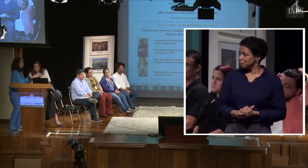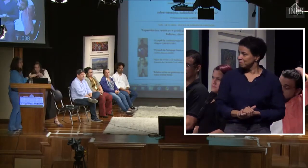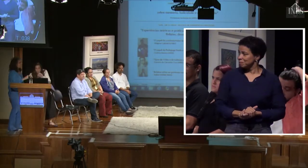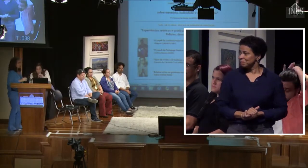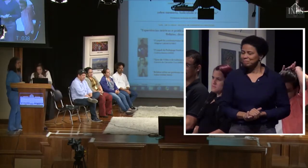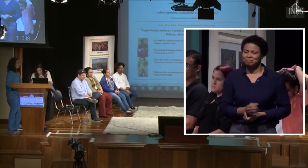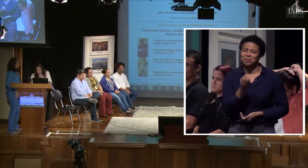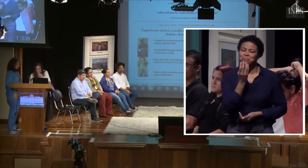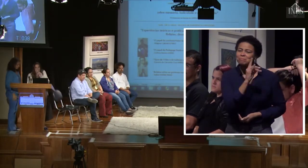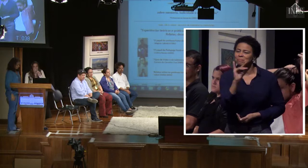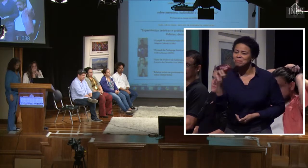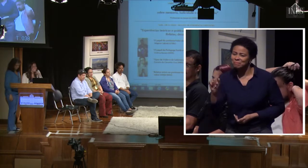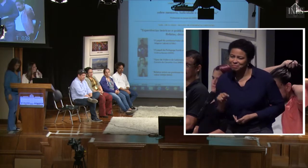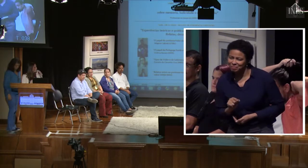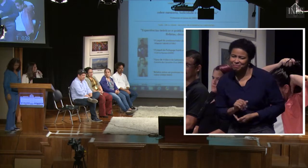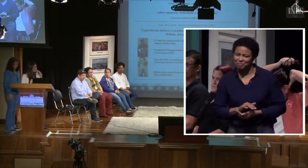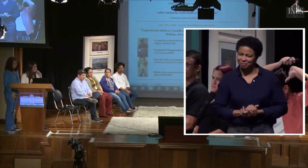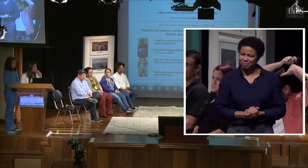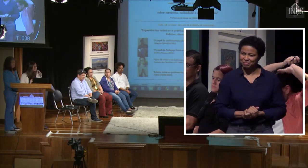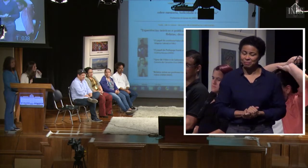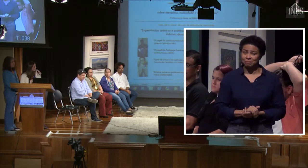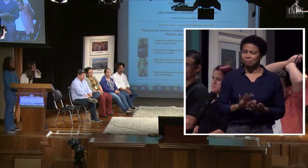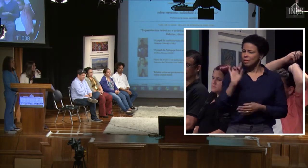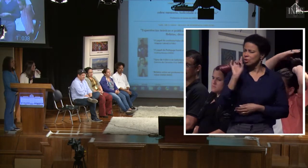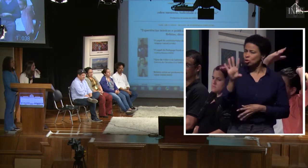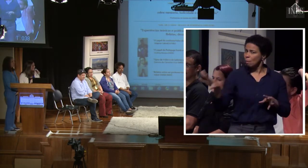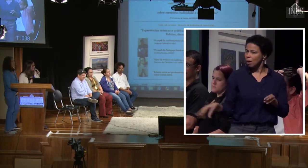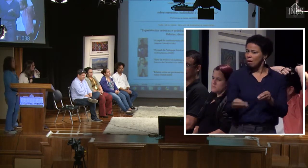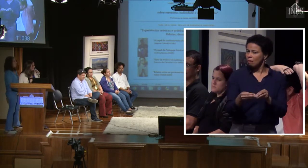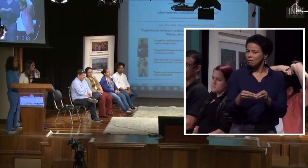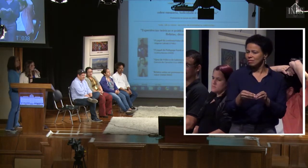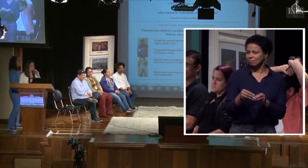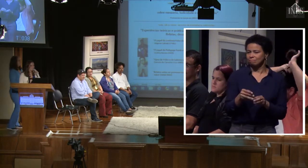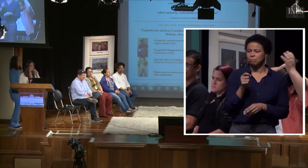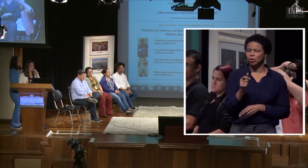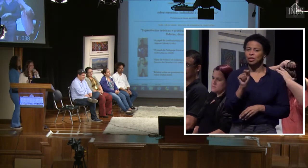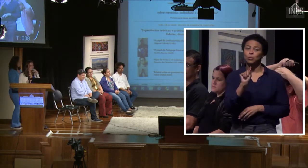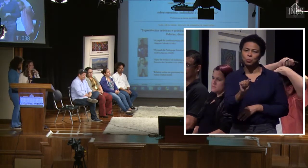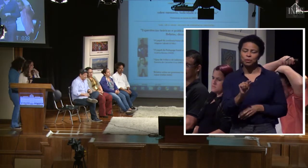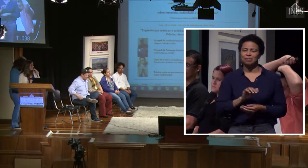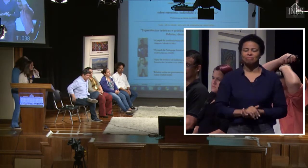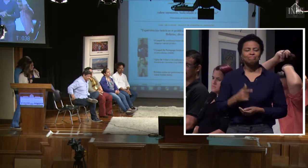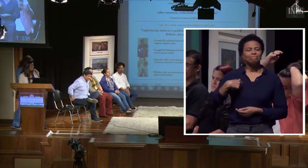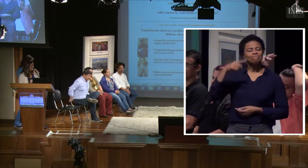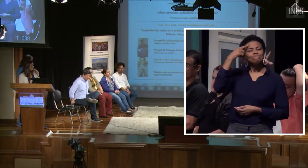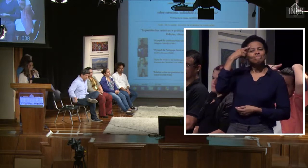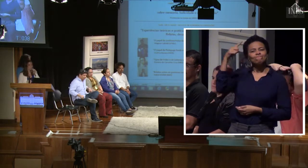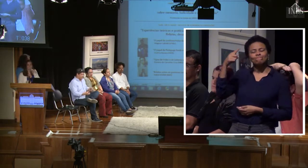Bom dia. Só para completar um pouquinho, então, a gente pensando, né, como é importante a